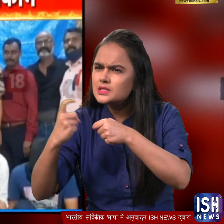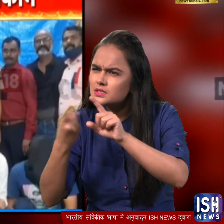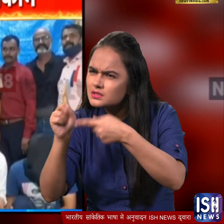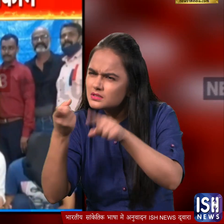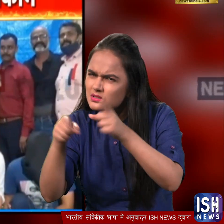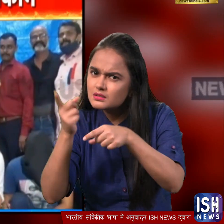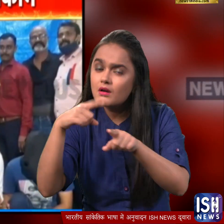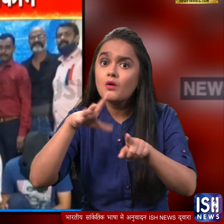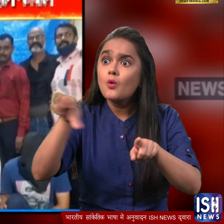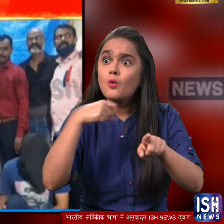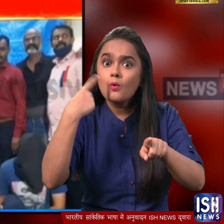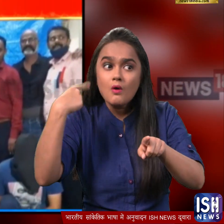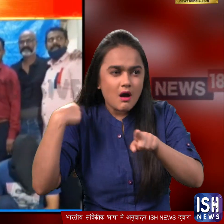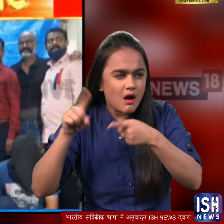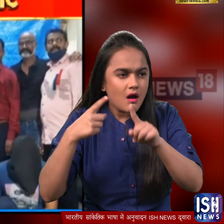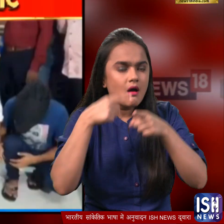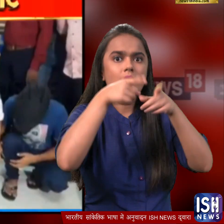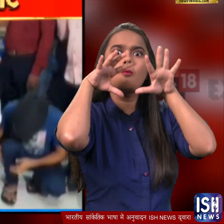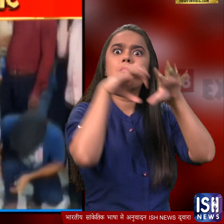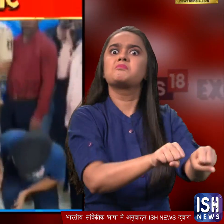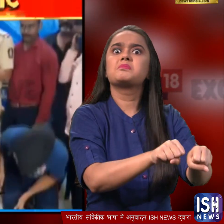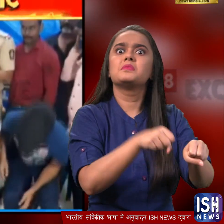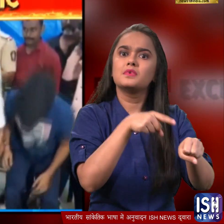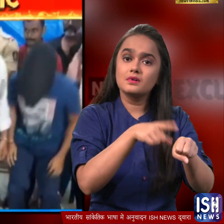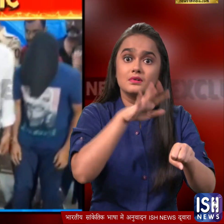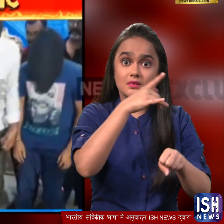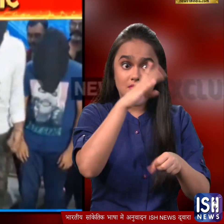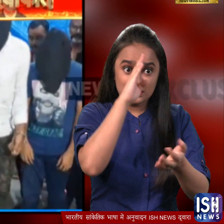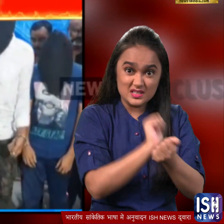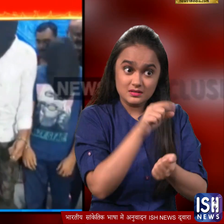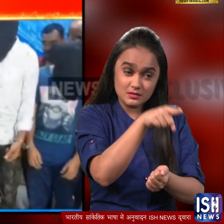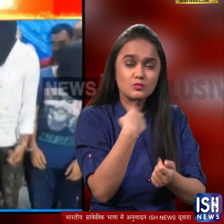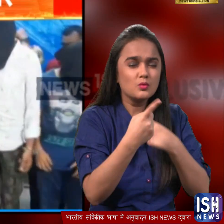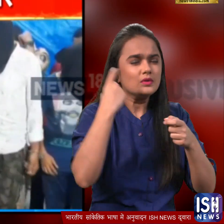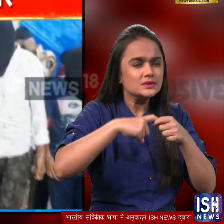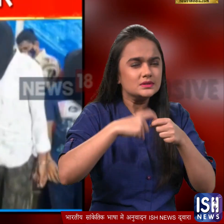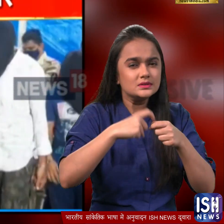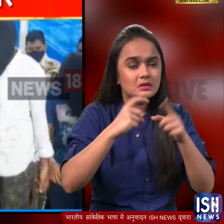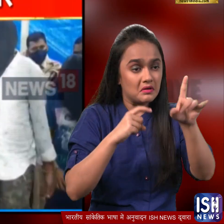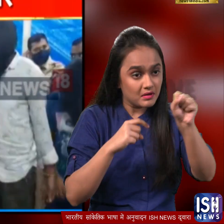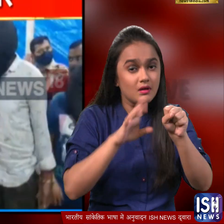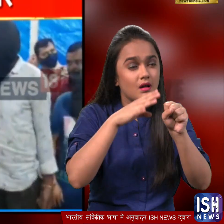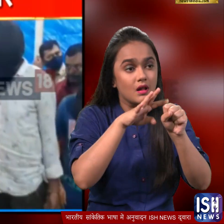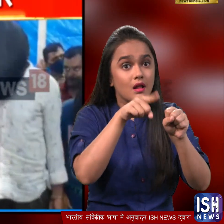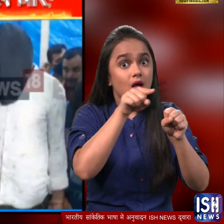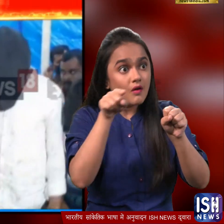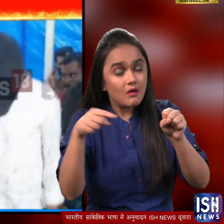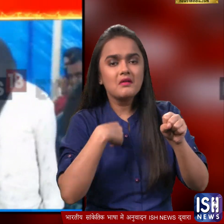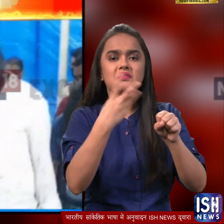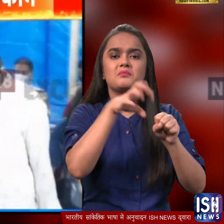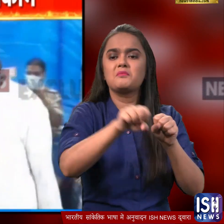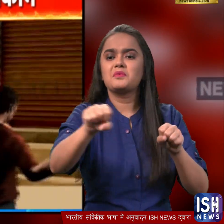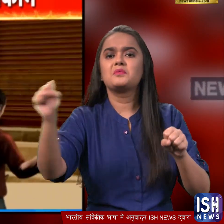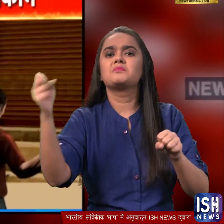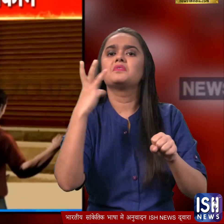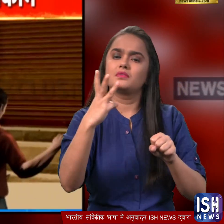से मोबाइल चोरी करने के मास्टरमाइंड तक पहुंच गई। मोबाइल चोरी करने वाले मुख्य आरोपी से पुलिस ने पूछताछ की और फिर बाकी के 3 आरोपियों को भी